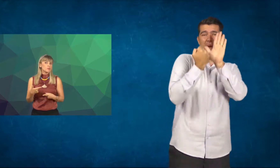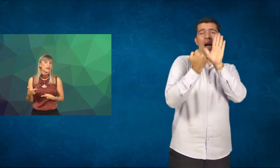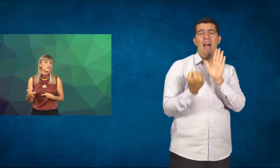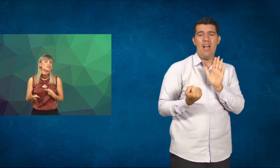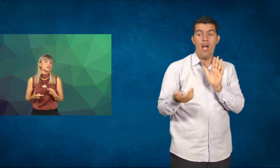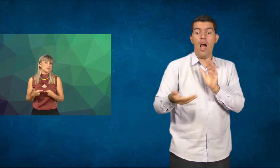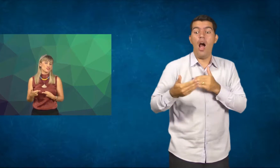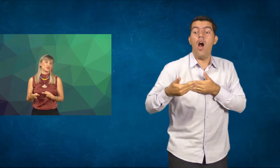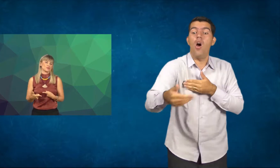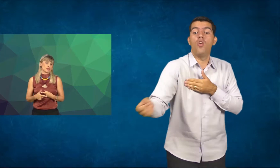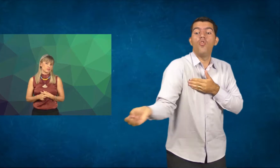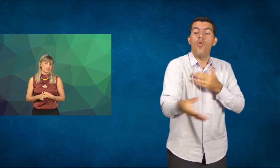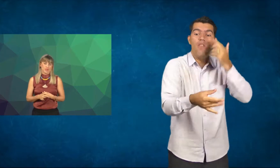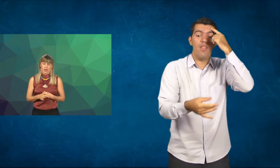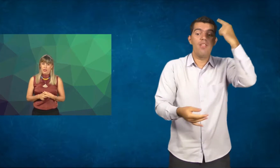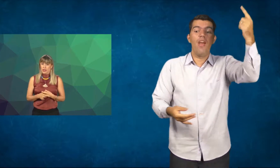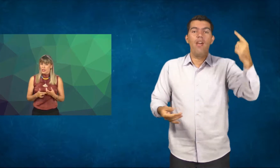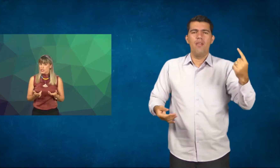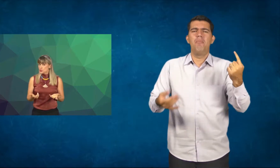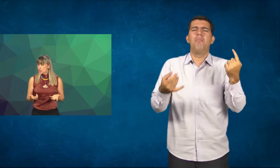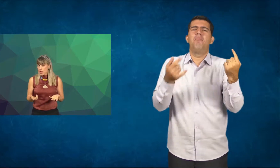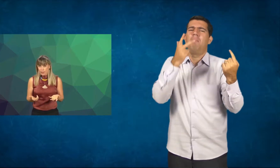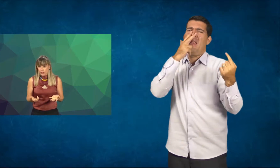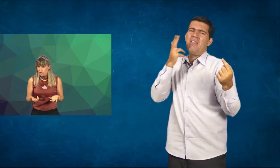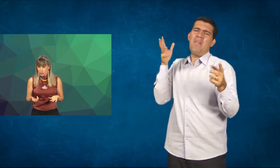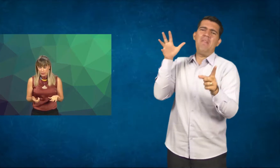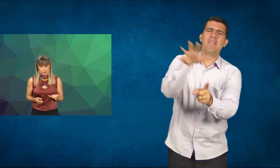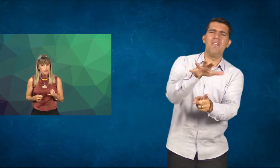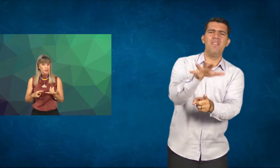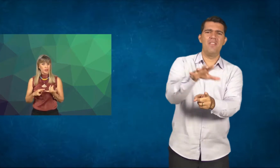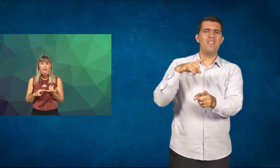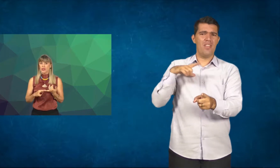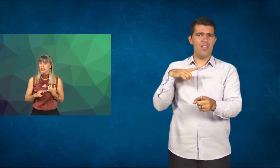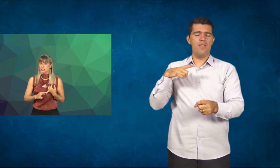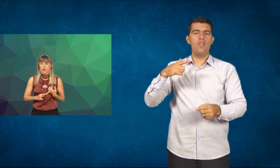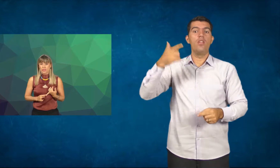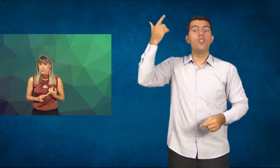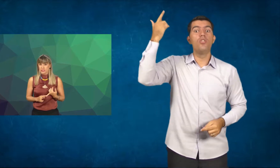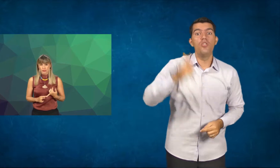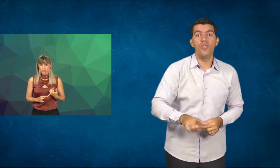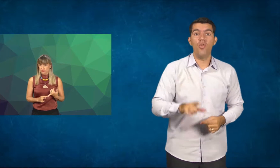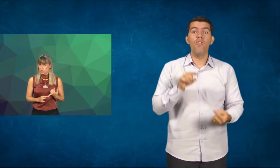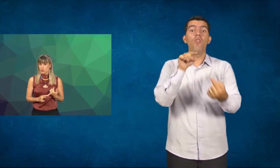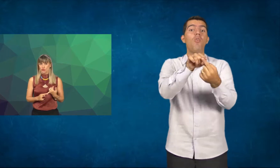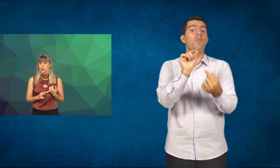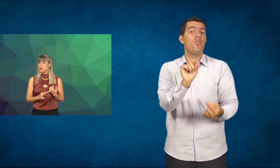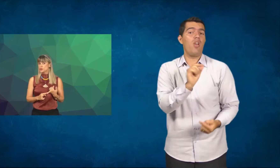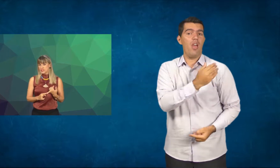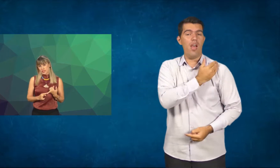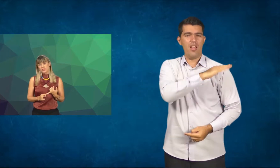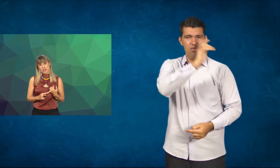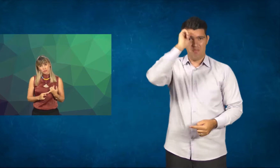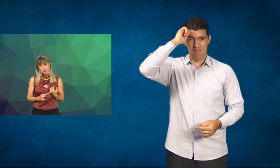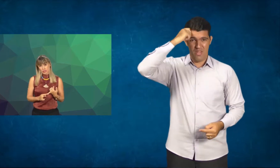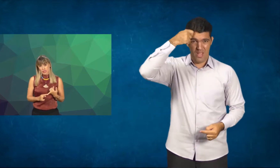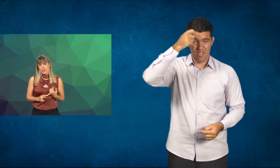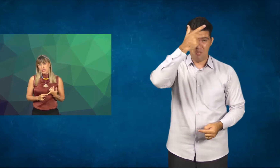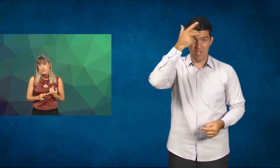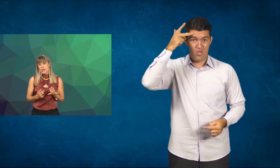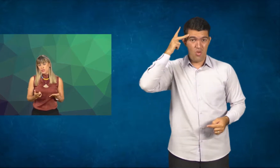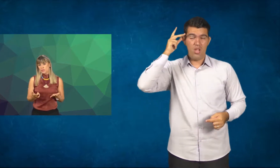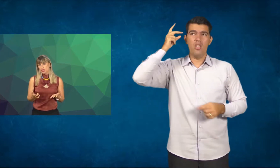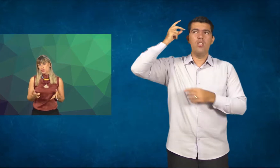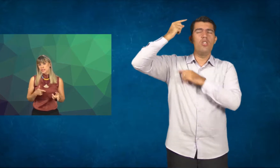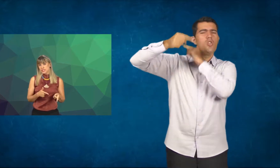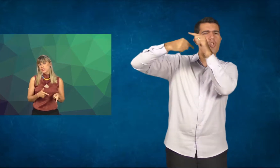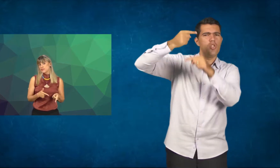de novos paradigmas de inclusão. Isso se repete também em relação ao racismo e o histórico da escravidão,